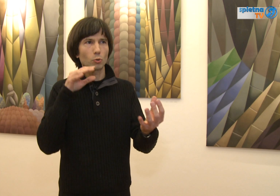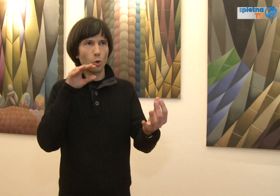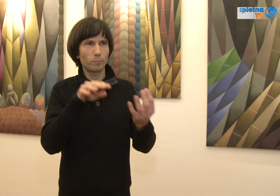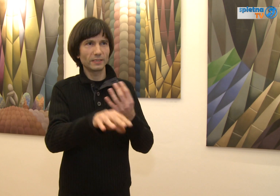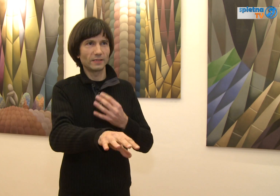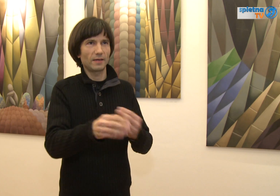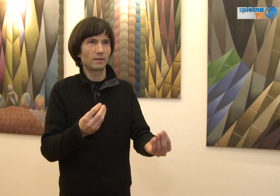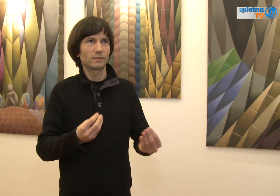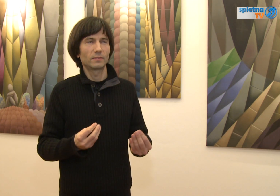globine.